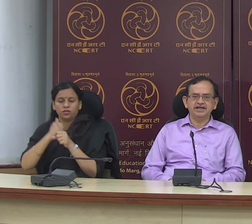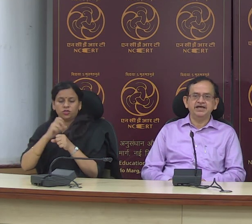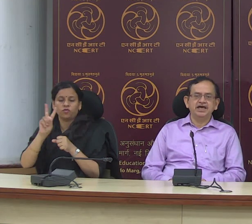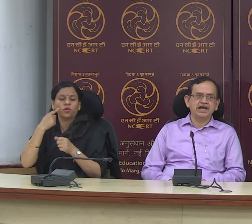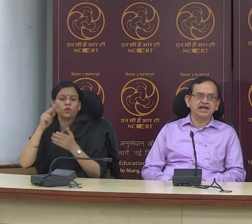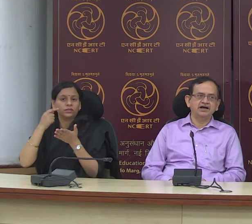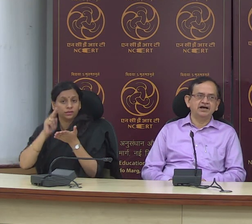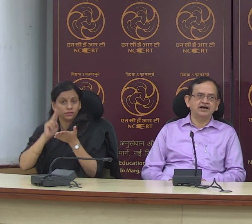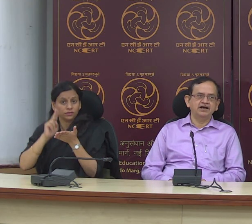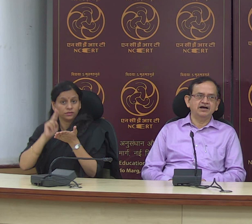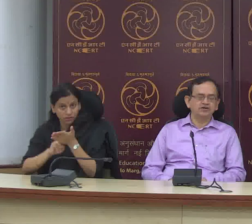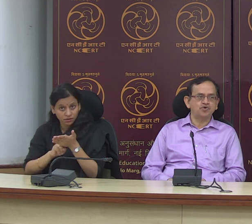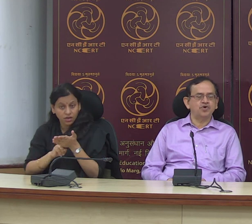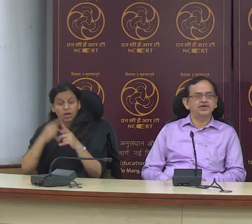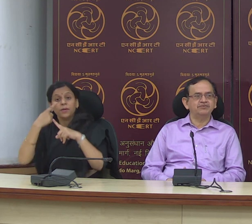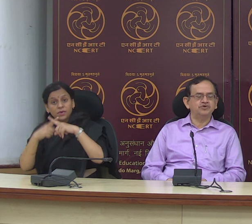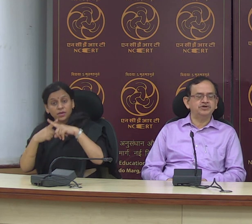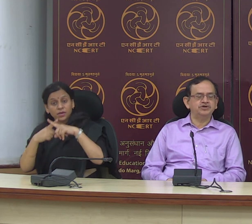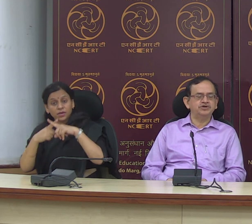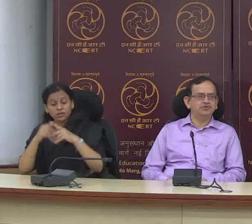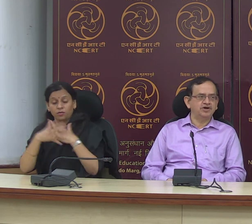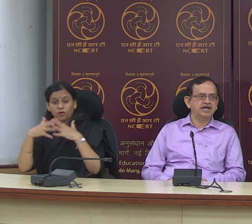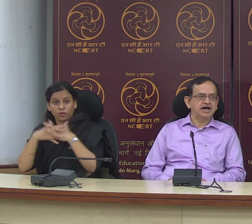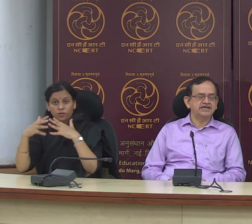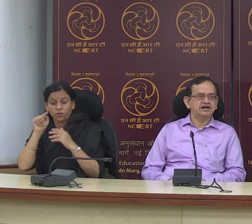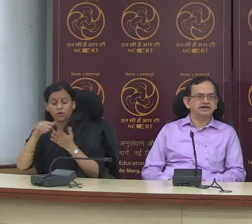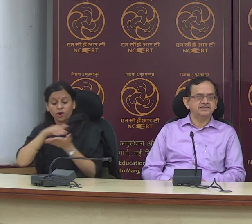www.disabilityaffairs.gov.in एंड आल्सो ऑन